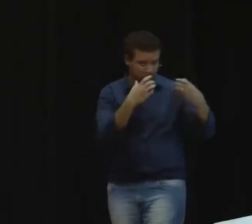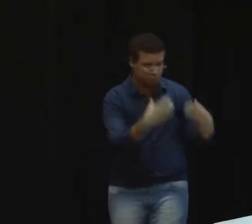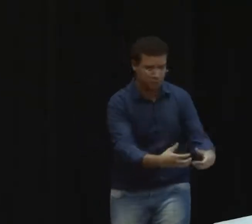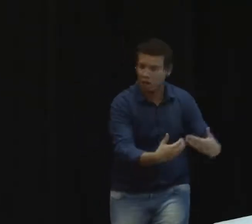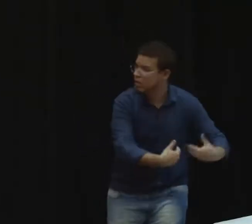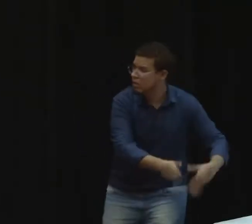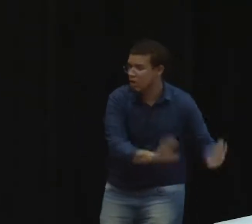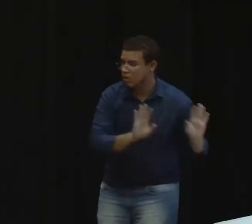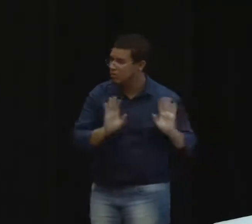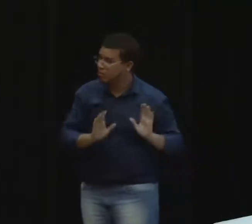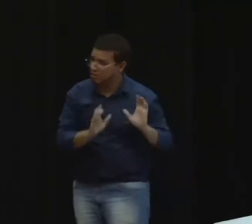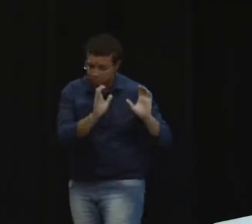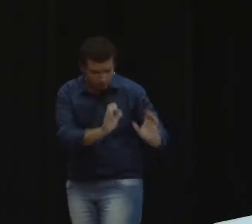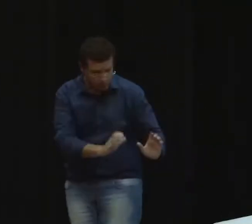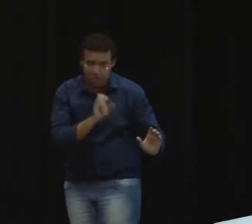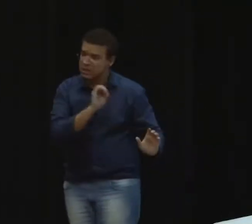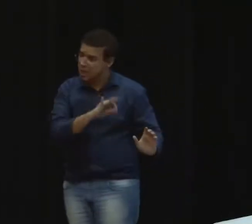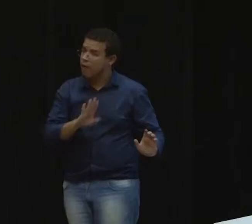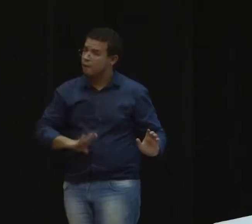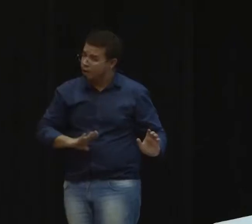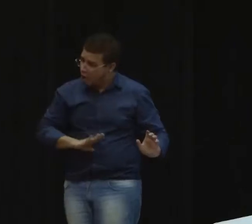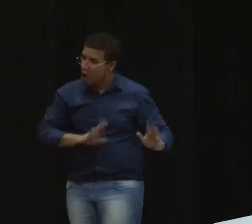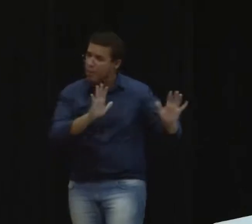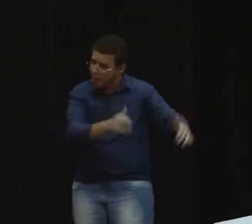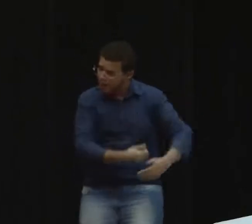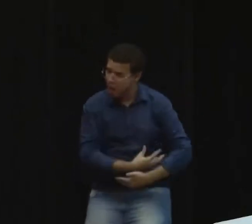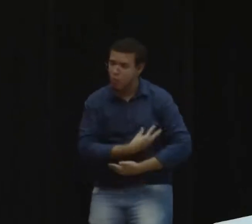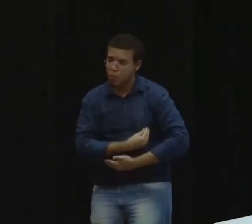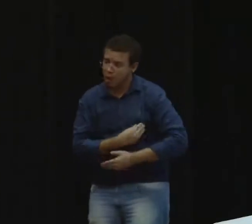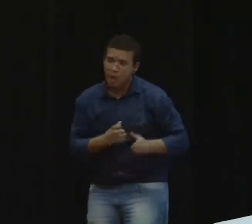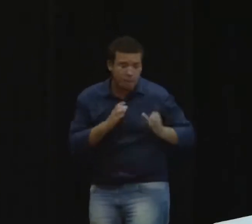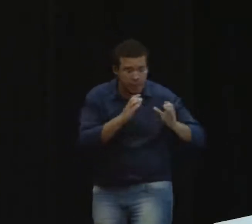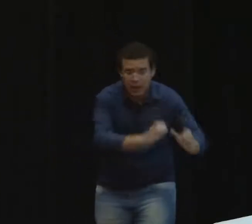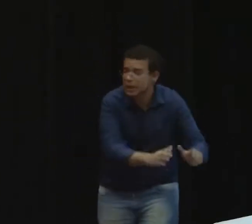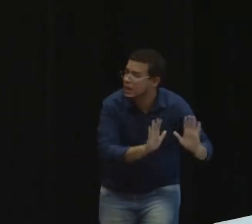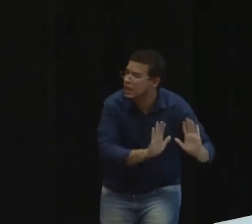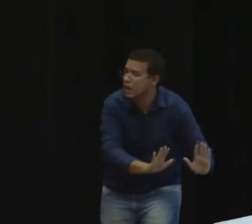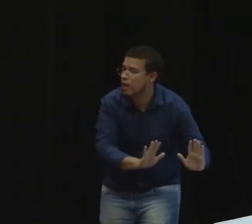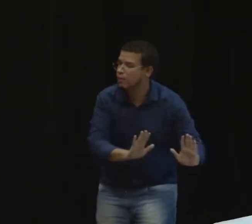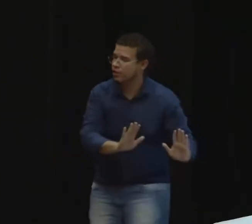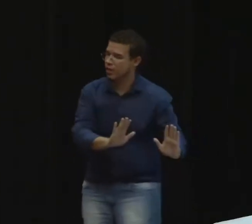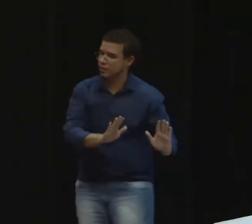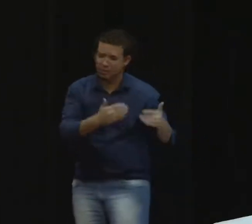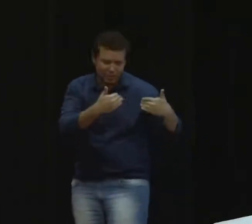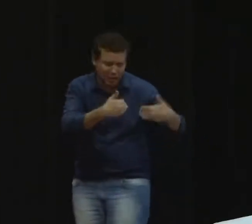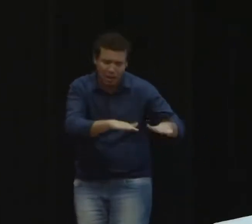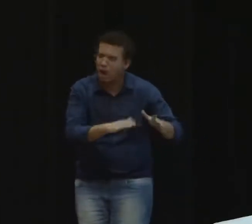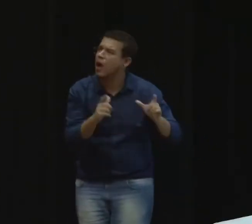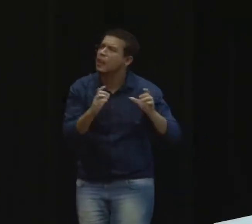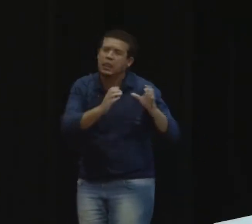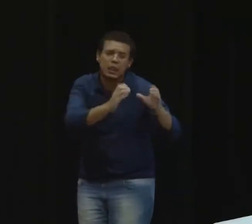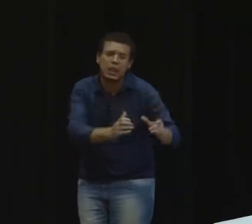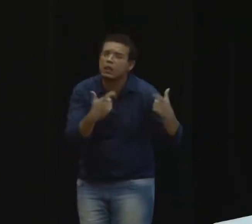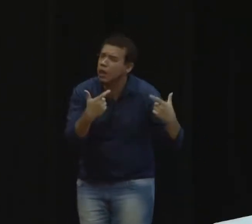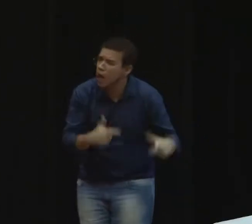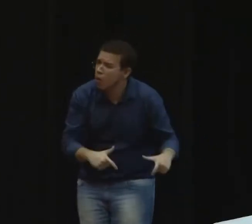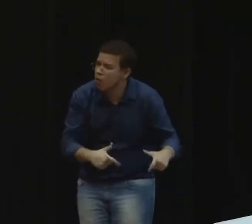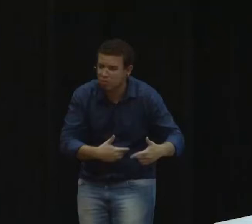Quando acabou a amamentação, ele é colocado no chão e vive. Se ele tiver fome, ele vem me procurar a mãe. Se não, deixa.